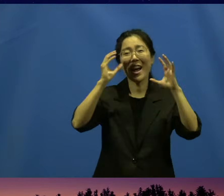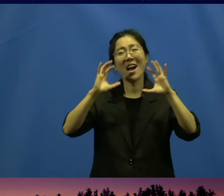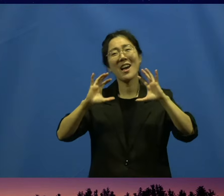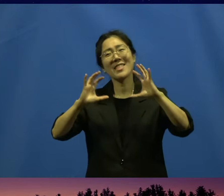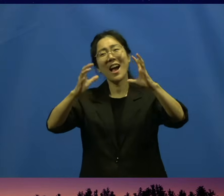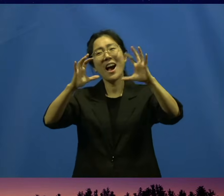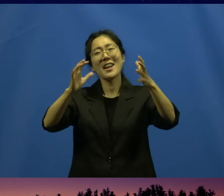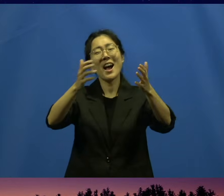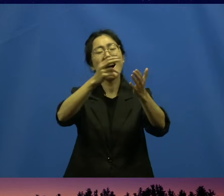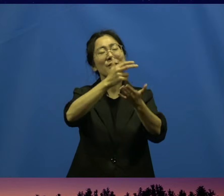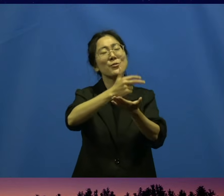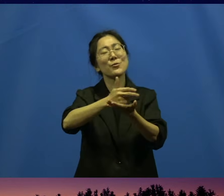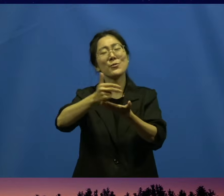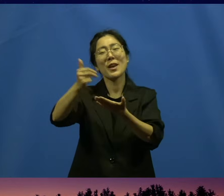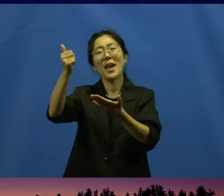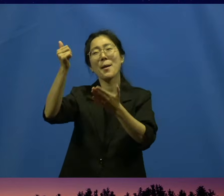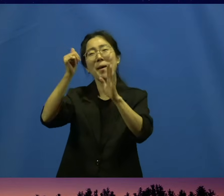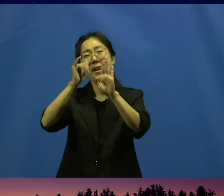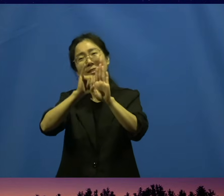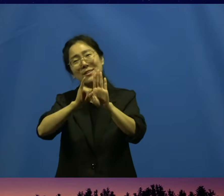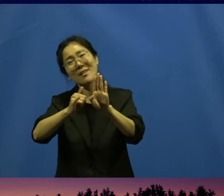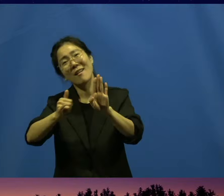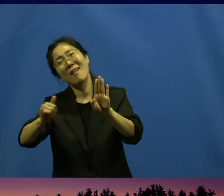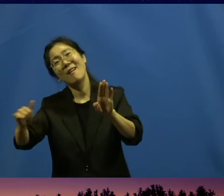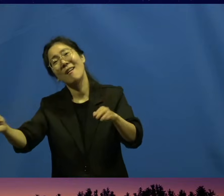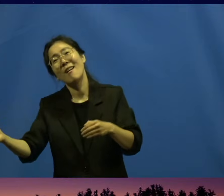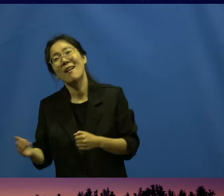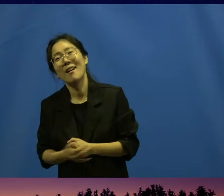거룩한 나라 주의 백성